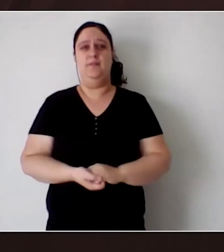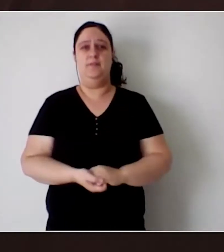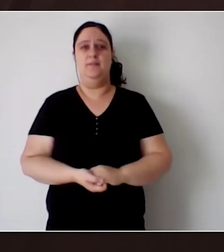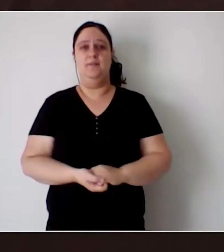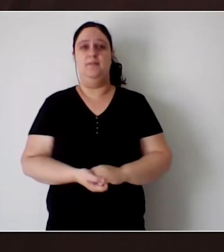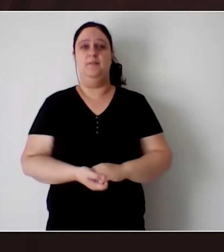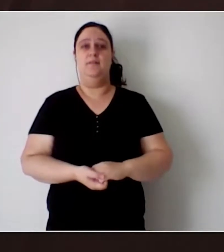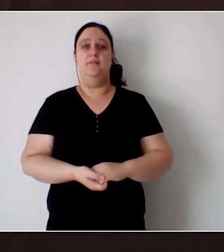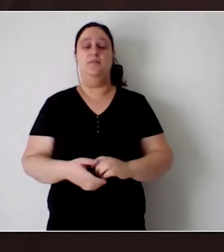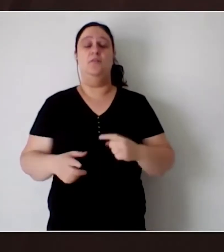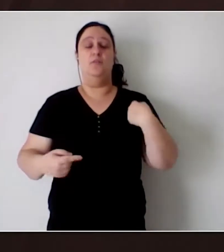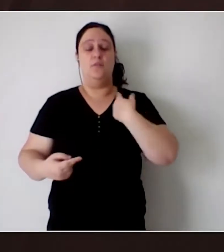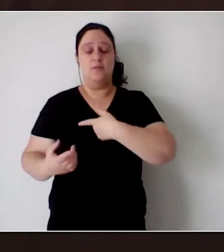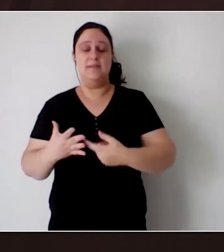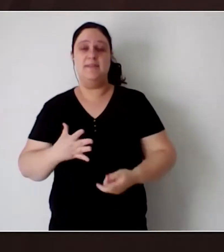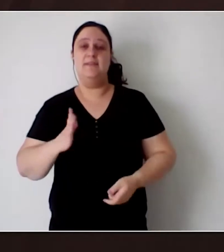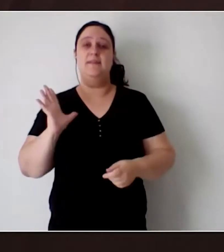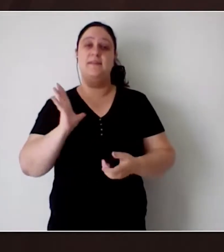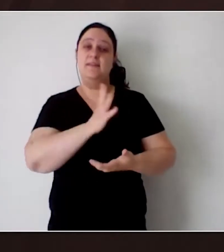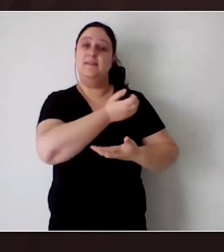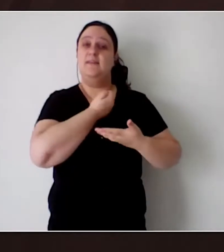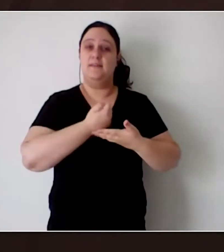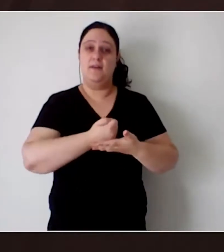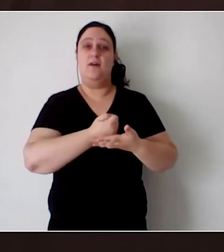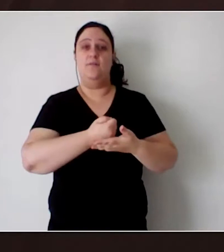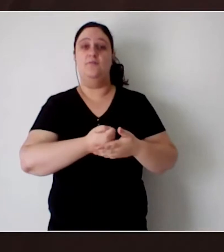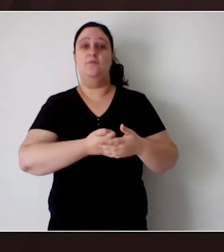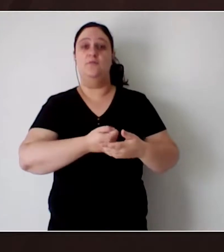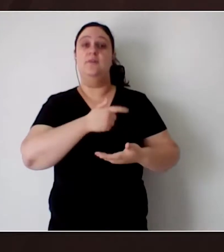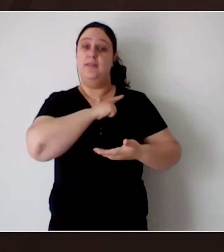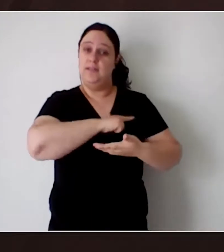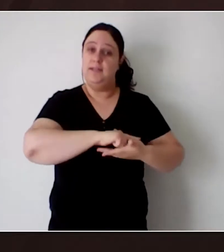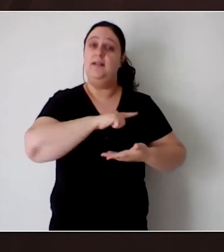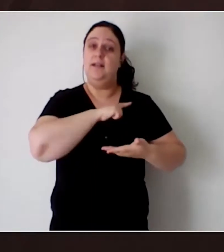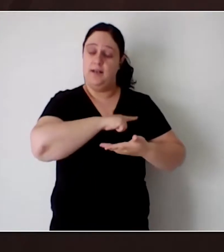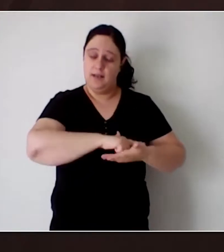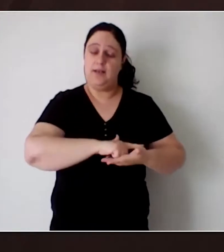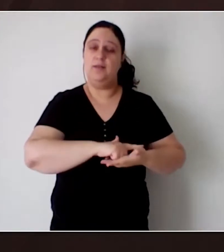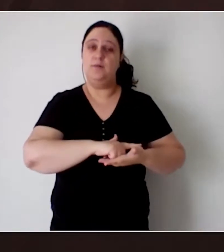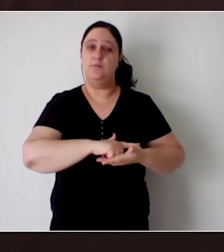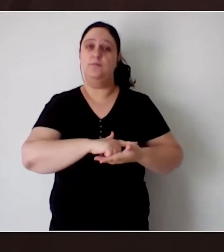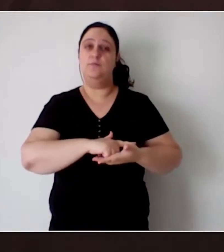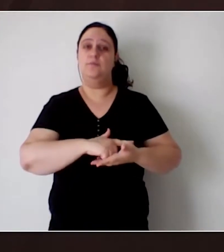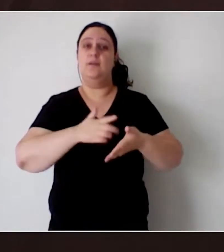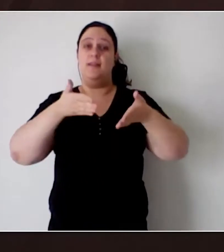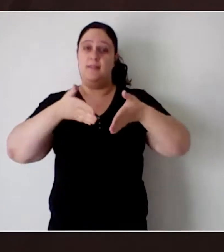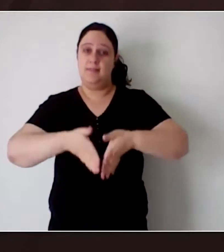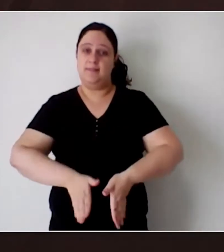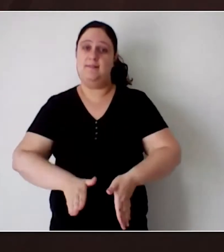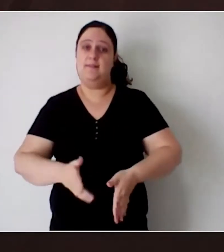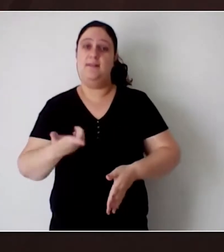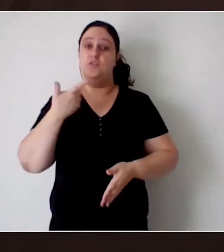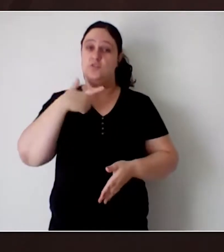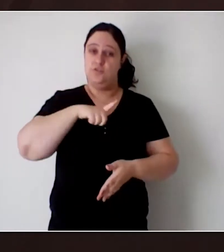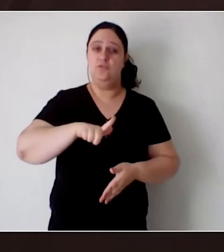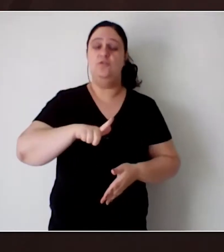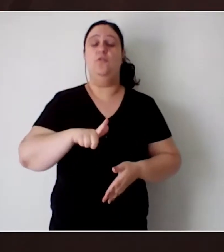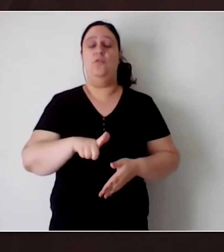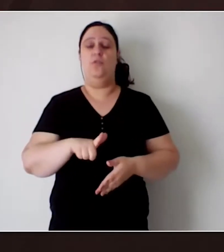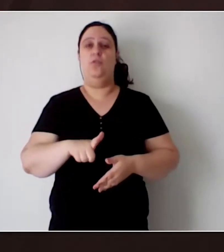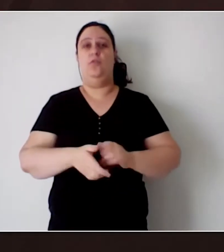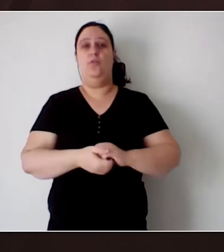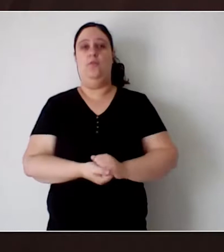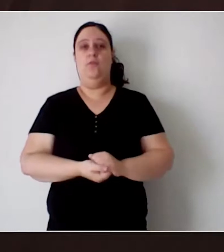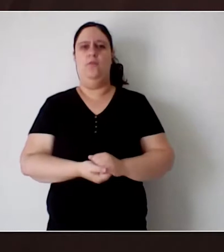regenerados. A palavra regenerar é nascer de novo. Nós nascemos de novo, e agora João capítulo